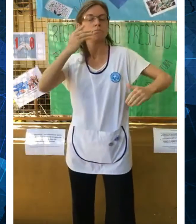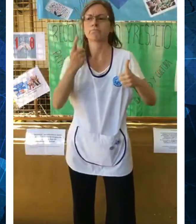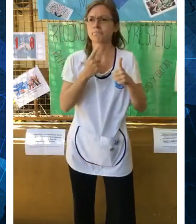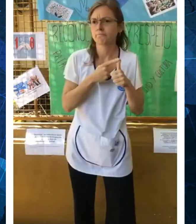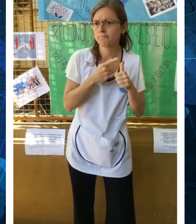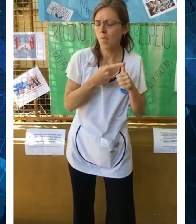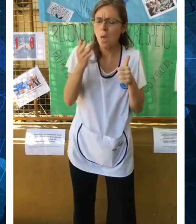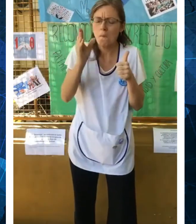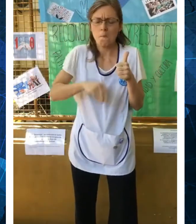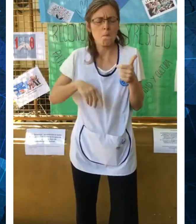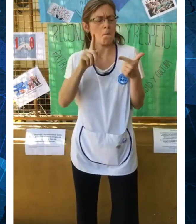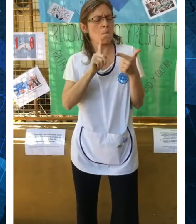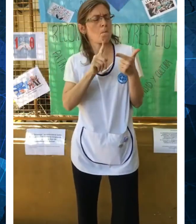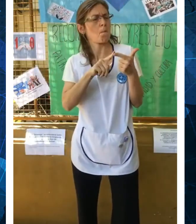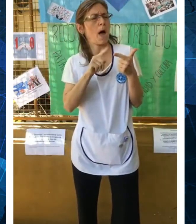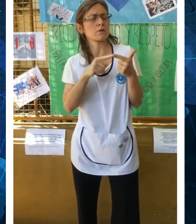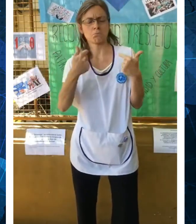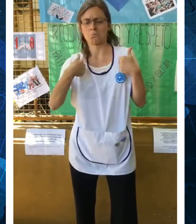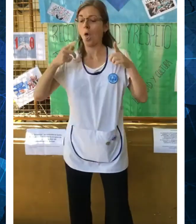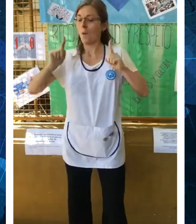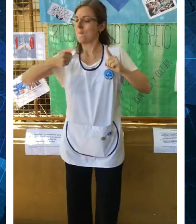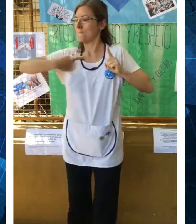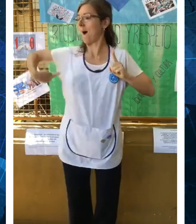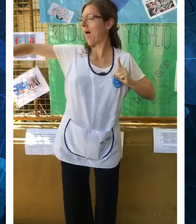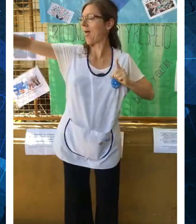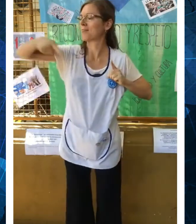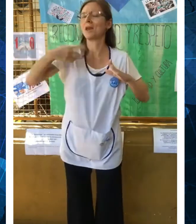Ahí muestra esta asimetría hegemónica.